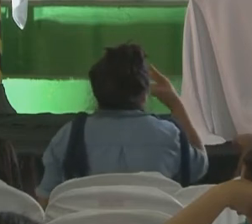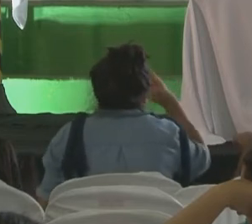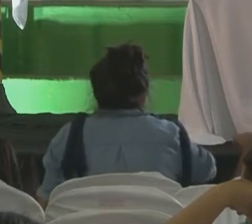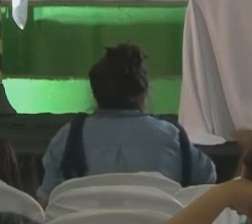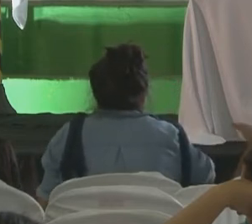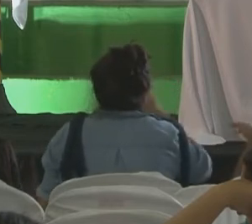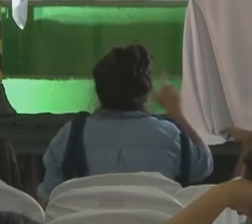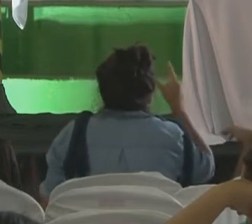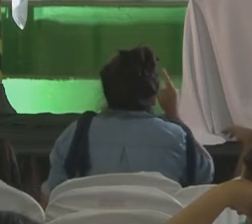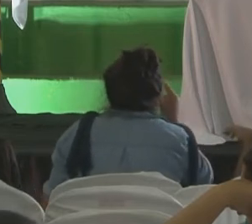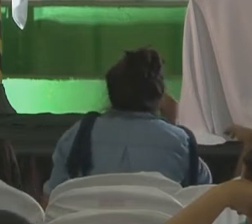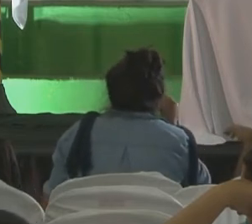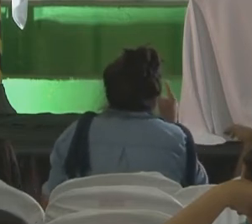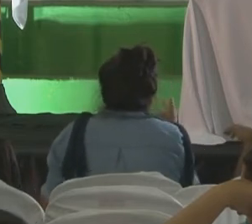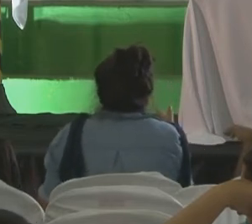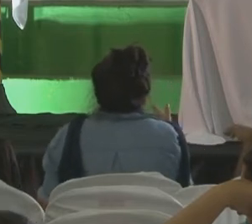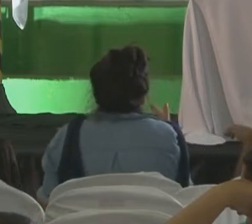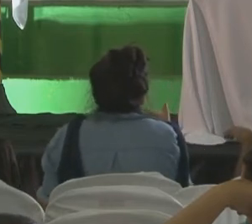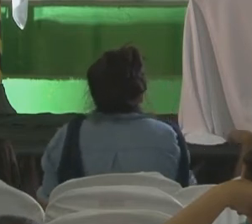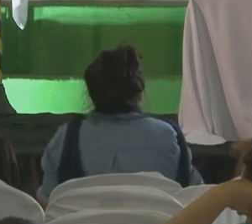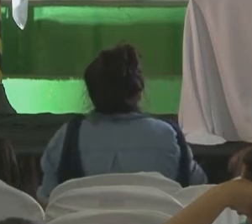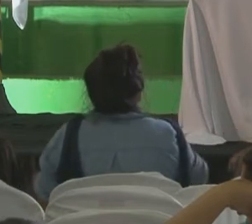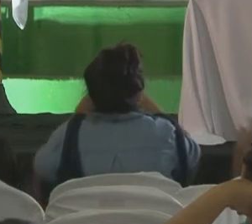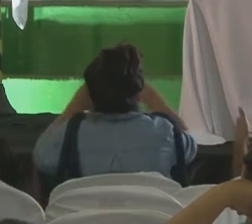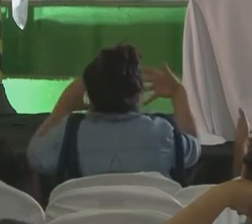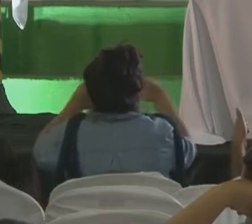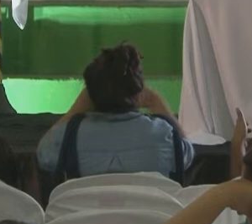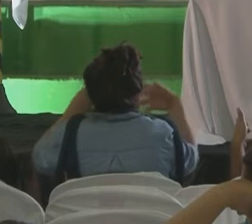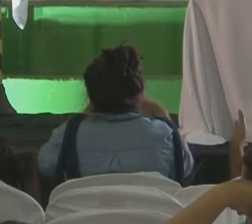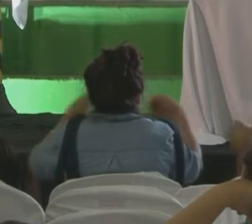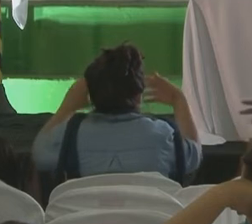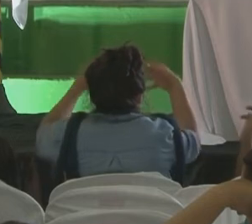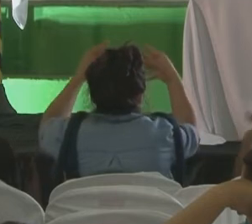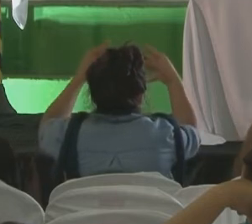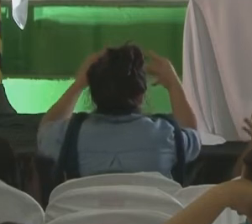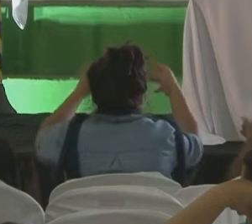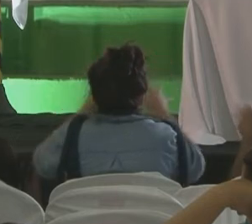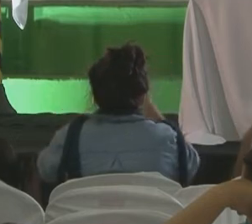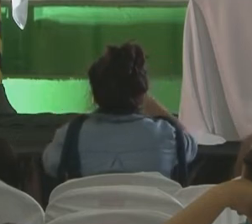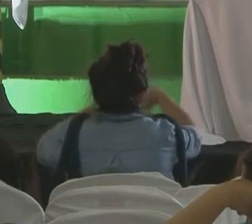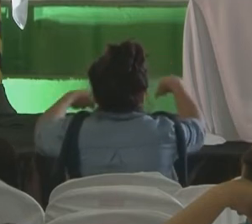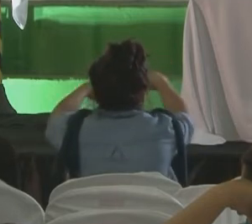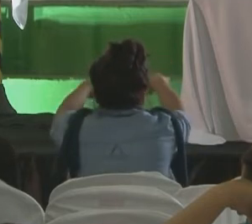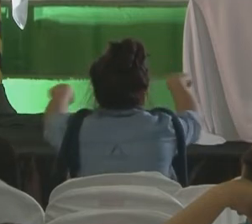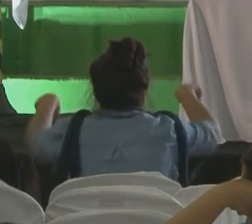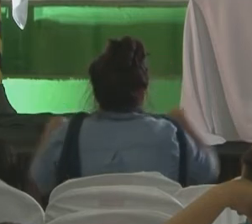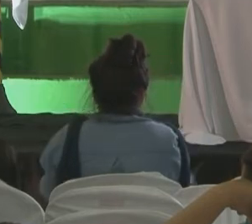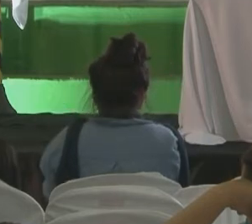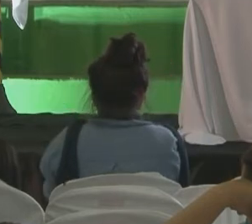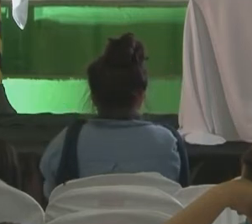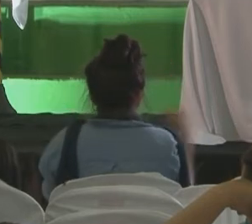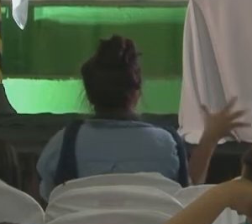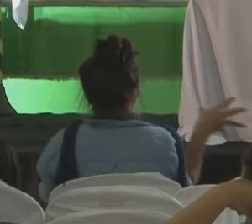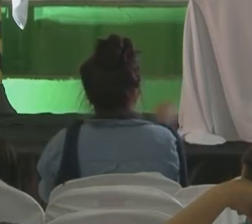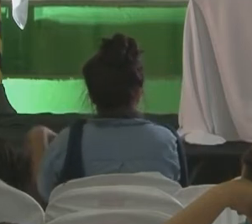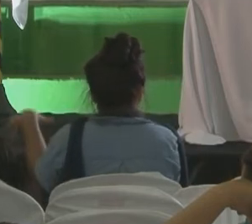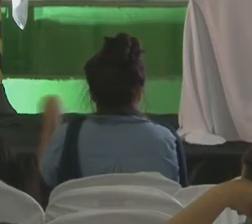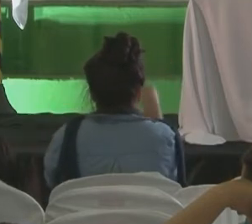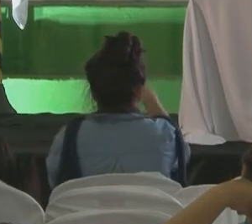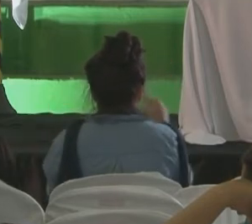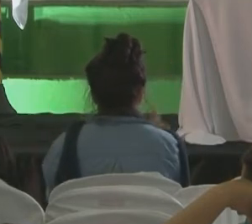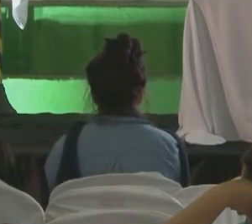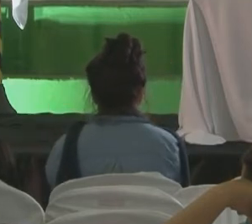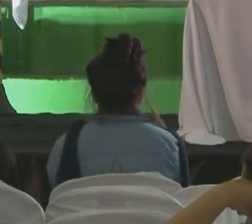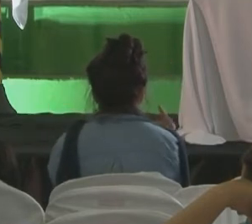tinha baixa visão, então tinha essas diferenças. E aí a gente montou uma apostila para um